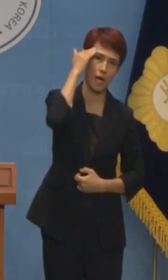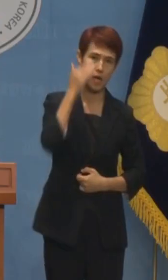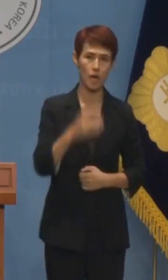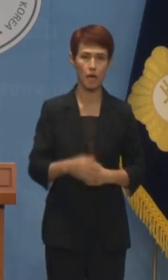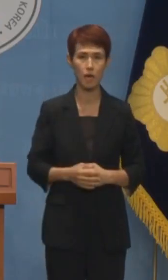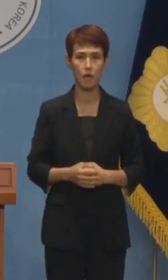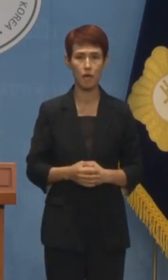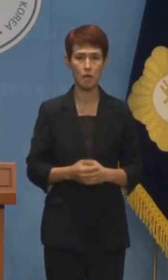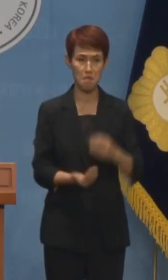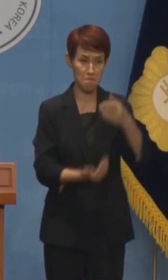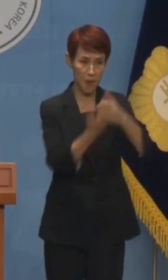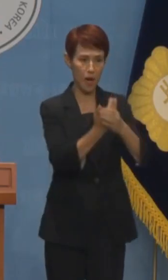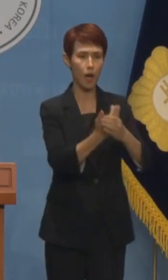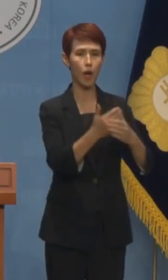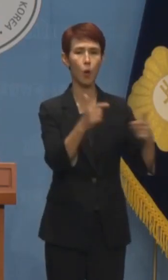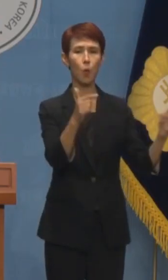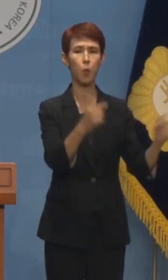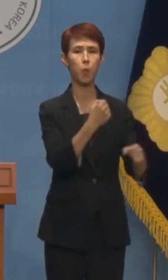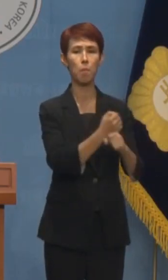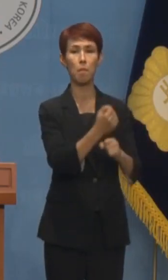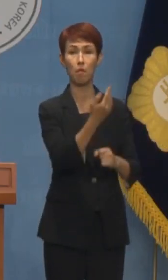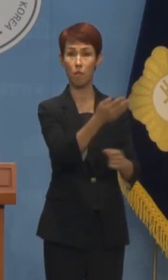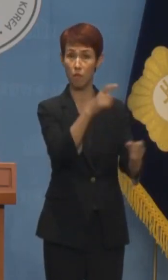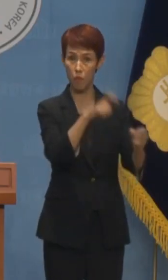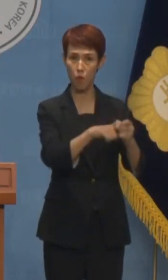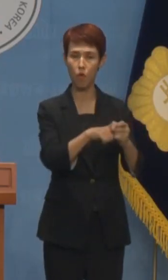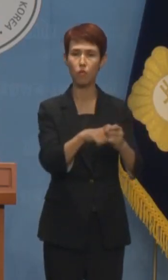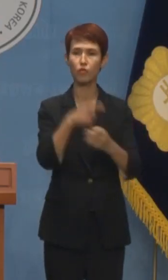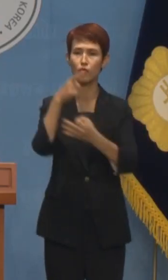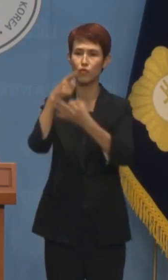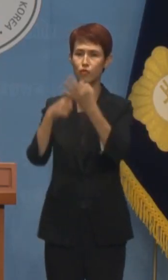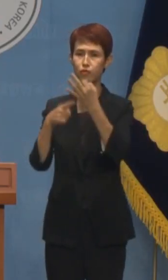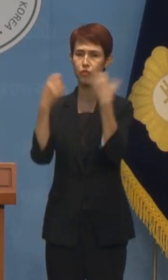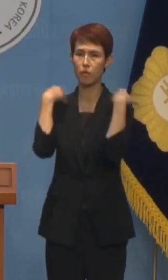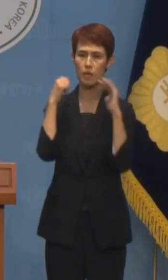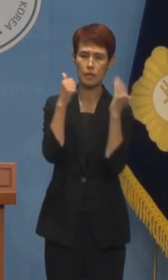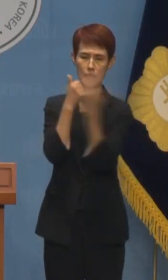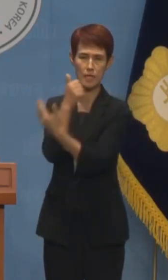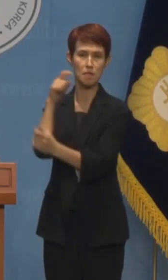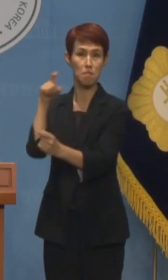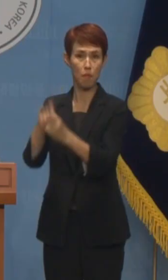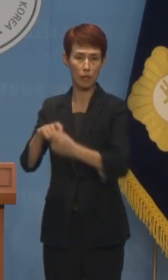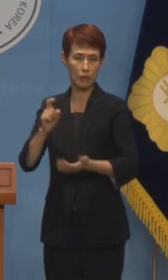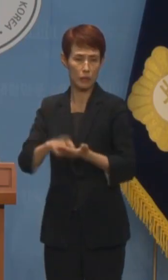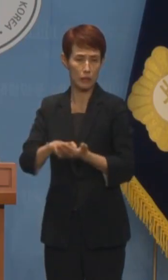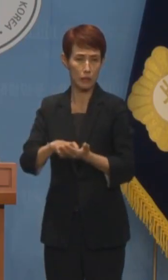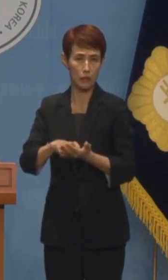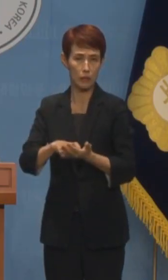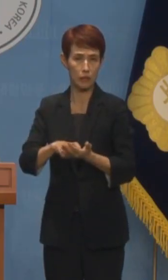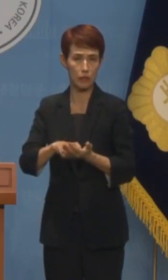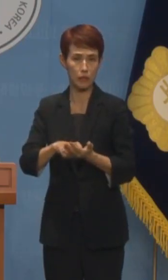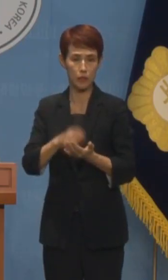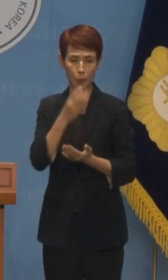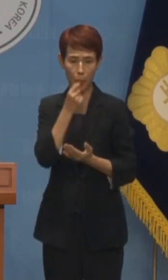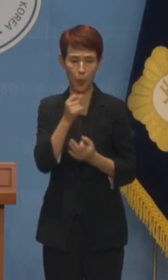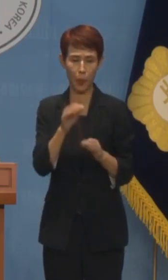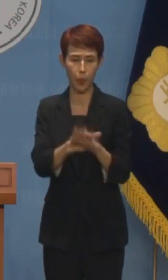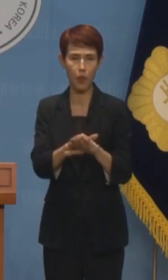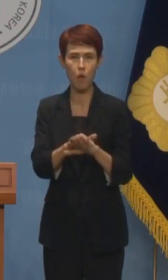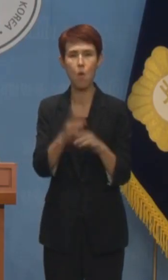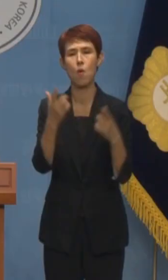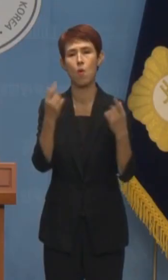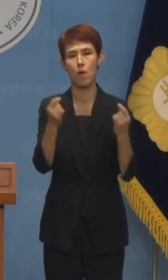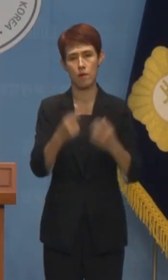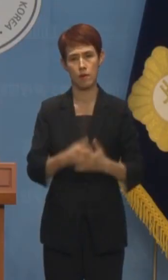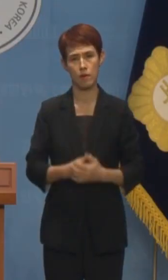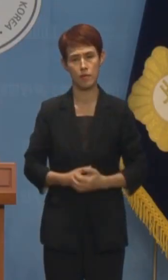사건을 축소 왜곡한 윤석열 정권을 비호하기 위한 졸속 왜곡 수사 결과로